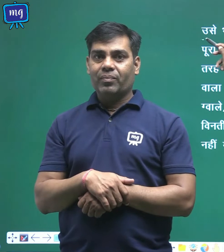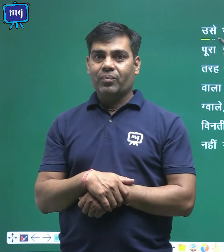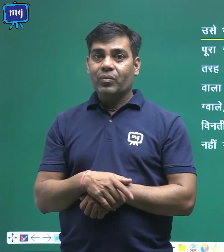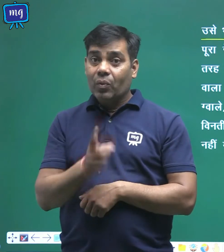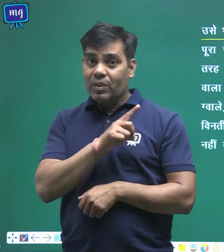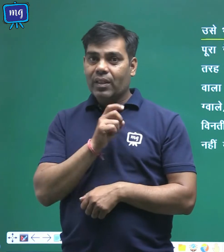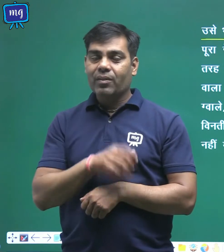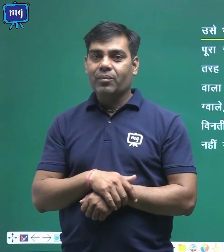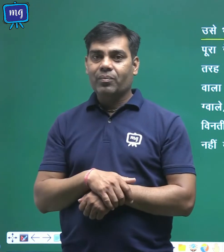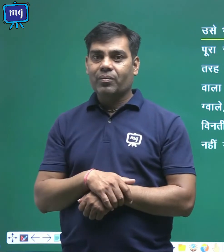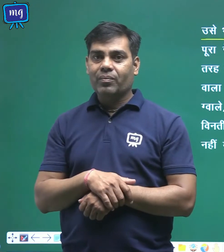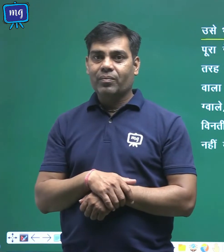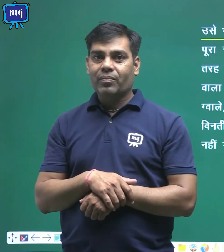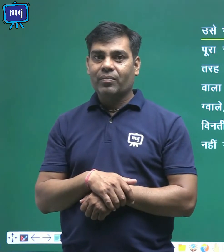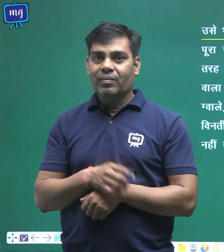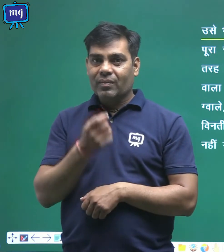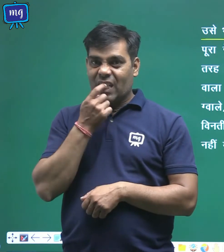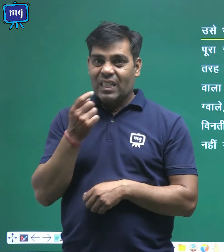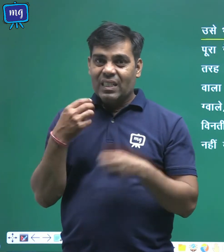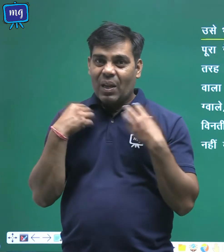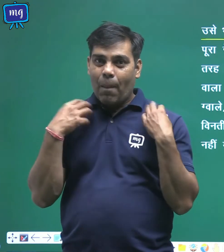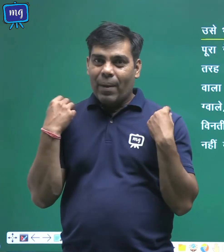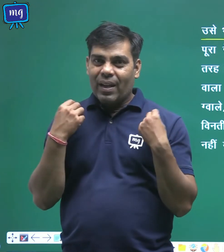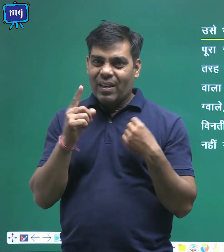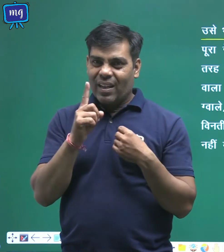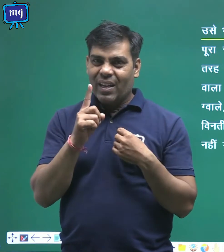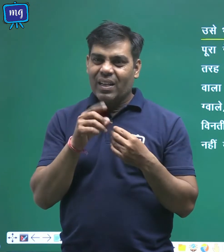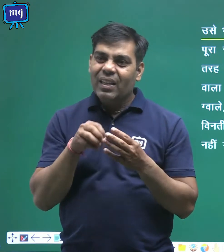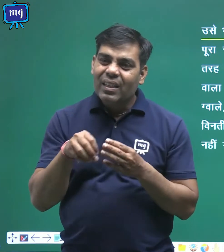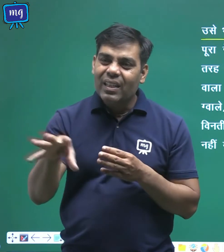उसे भेड़ देनी चाहिए,